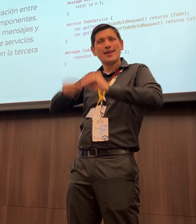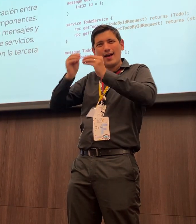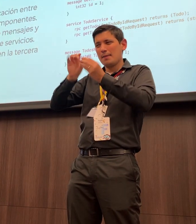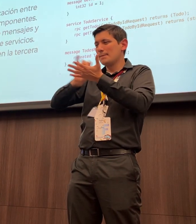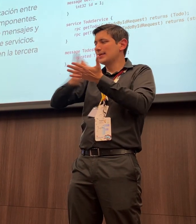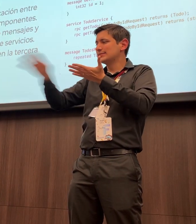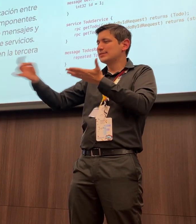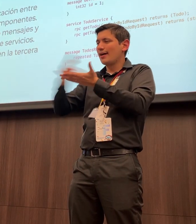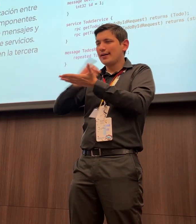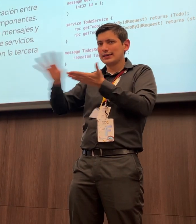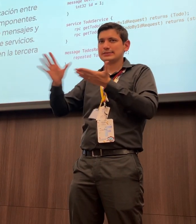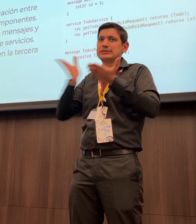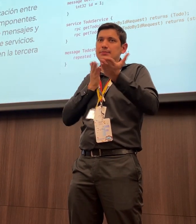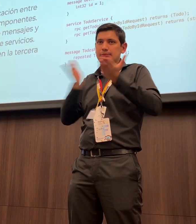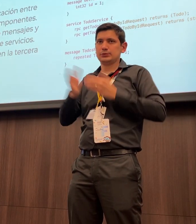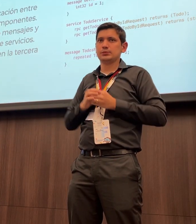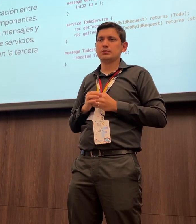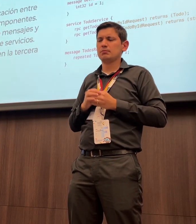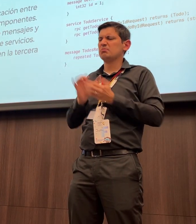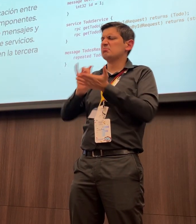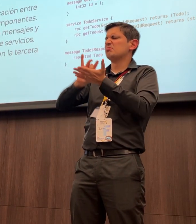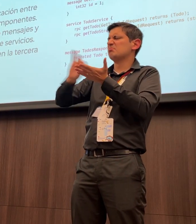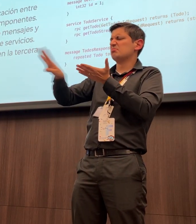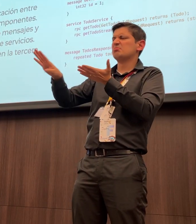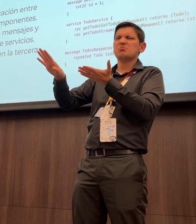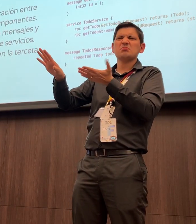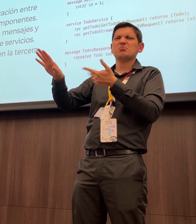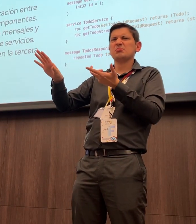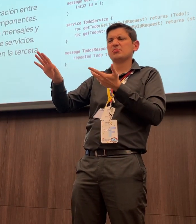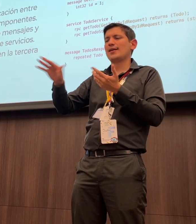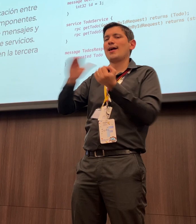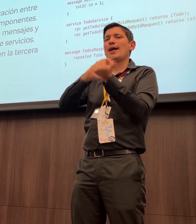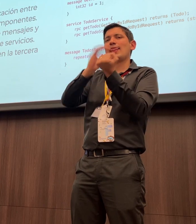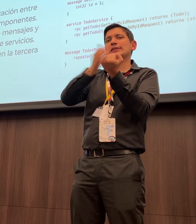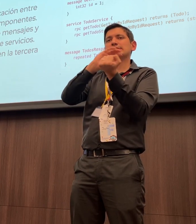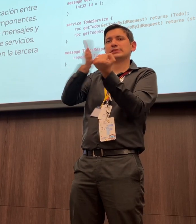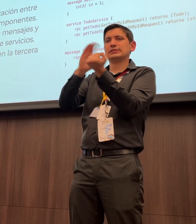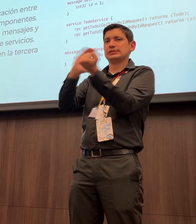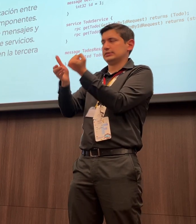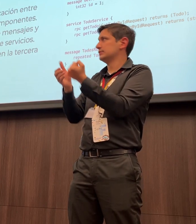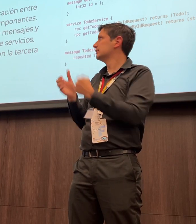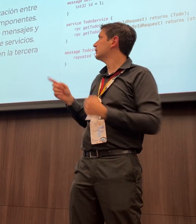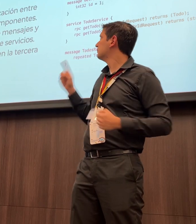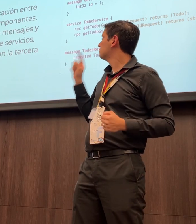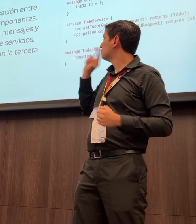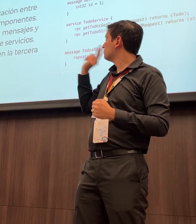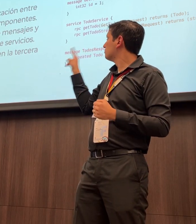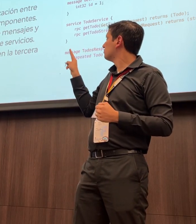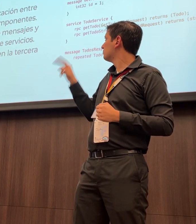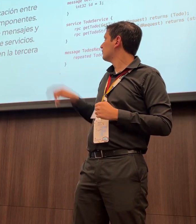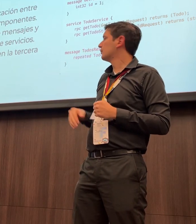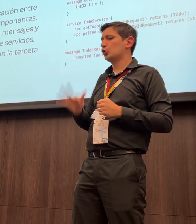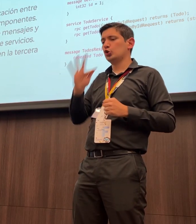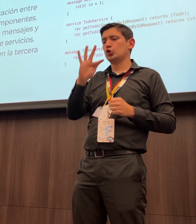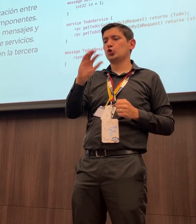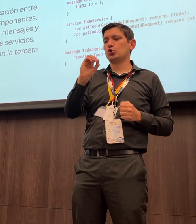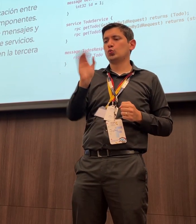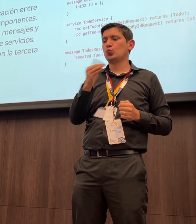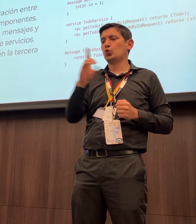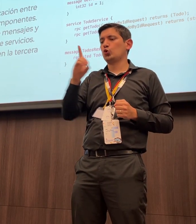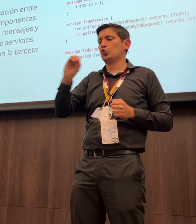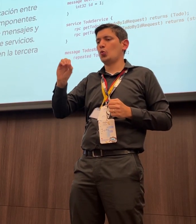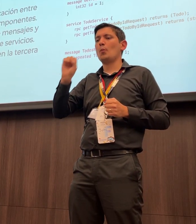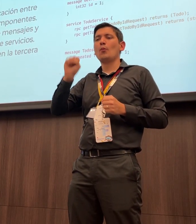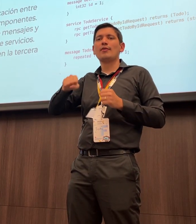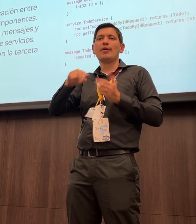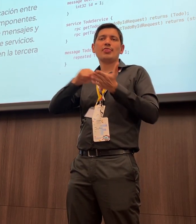y servicios. Los mensajes serían básicamente nuestras clases, ¿no? En este caso vamos a ver que tenemos un to-do. En él podemos